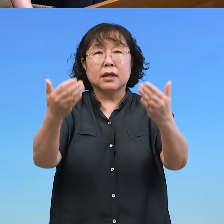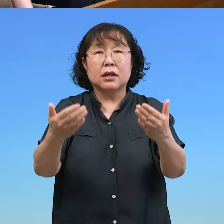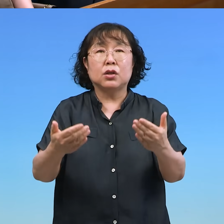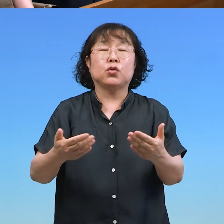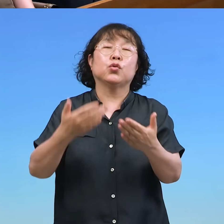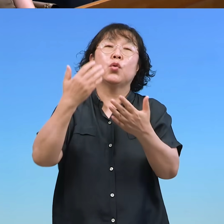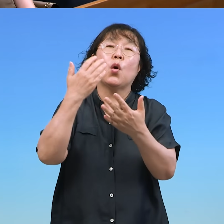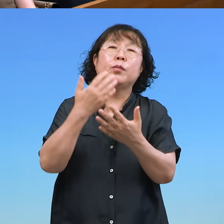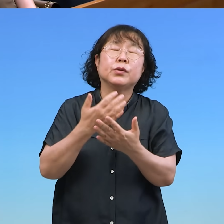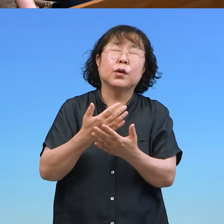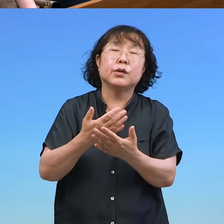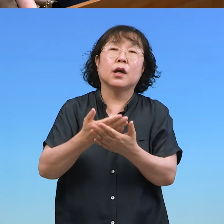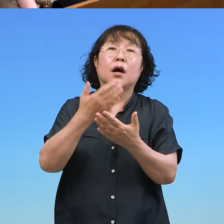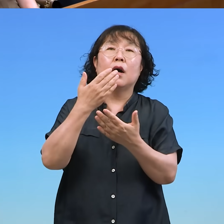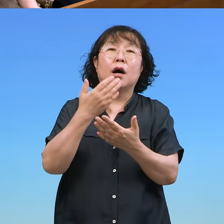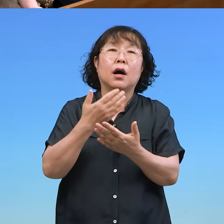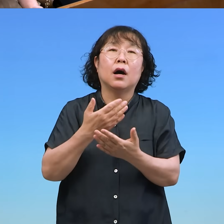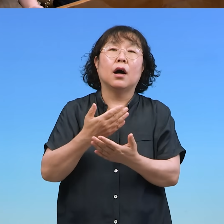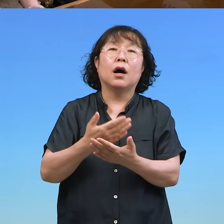주옵소서.